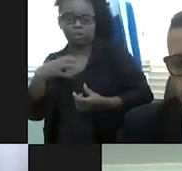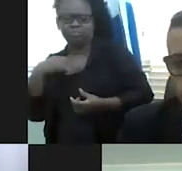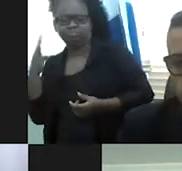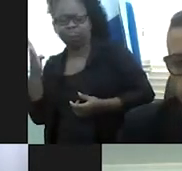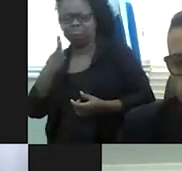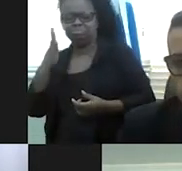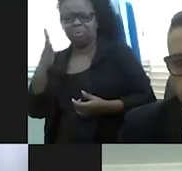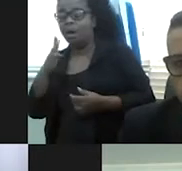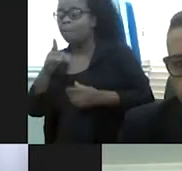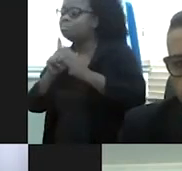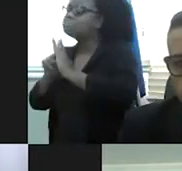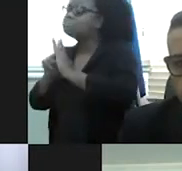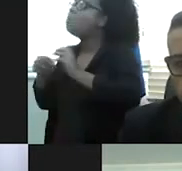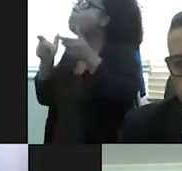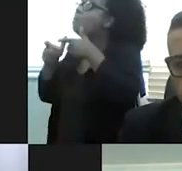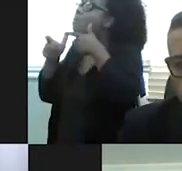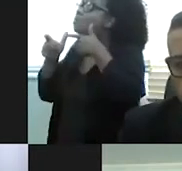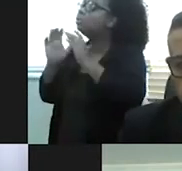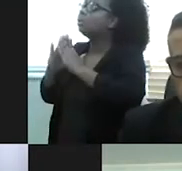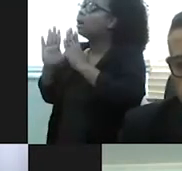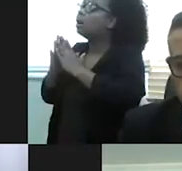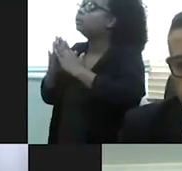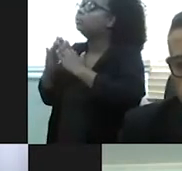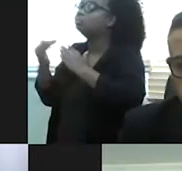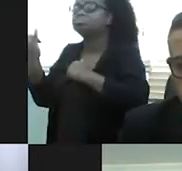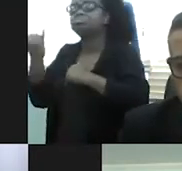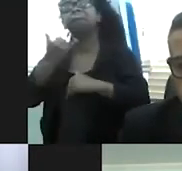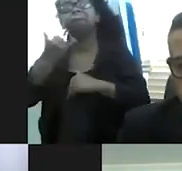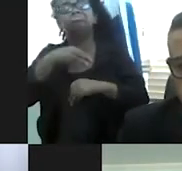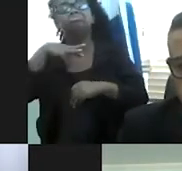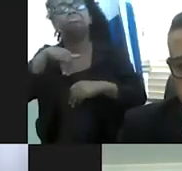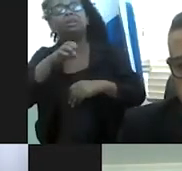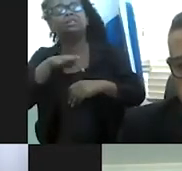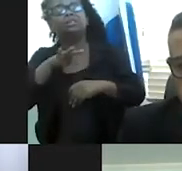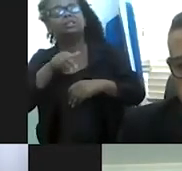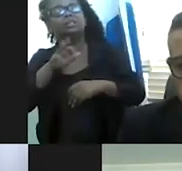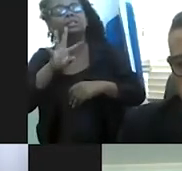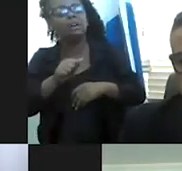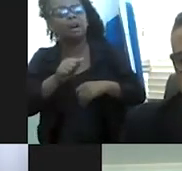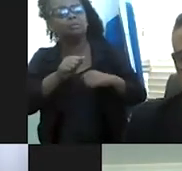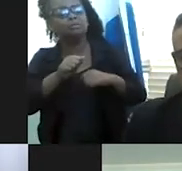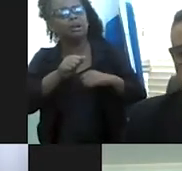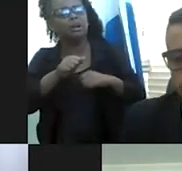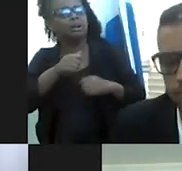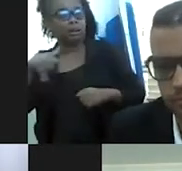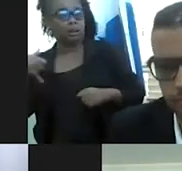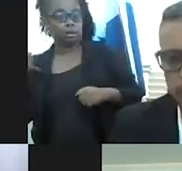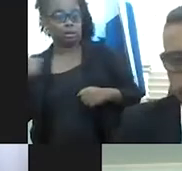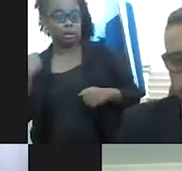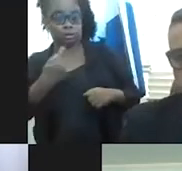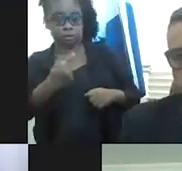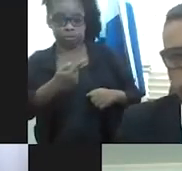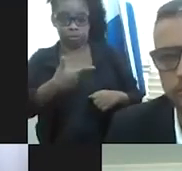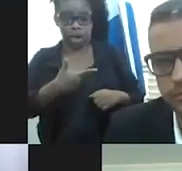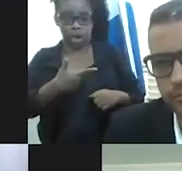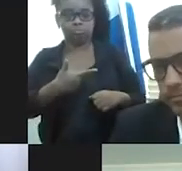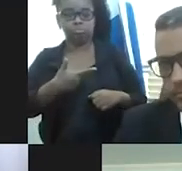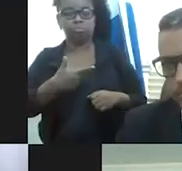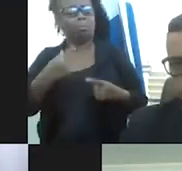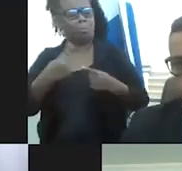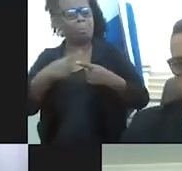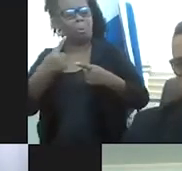era. Mesquita, 72 anos. Ele, a glicose, chamamos a SAMU, a glicose dele